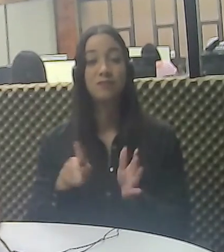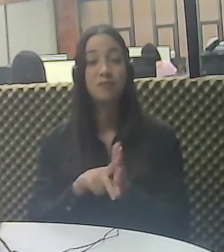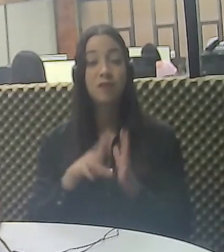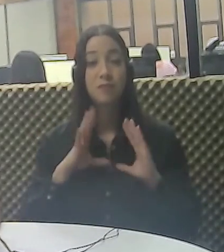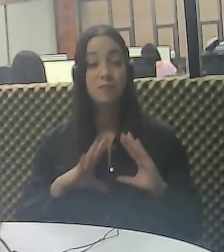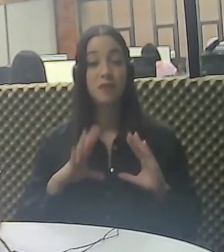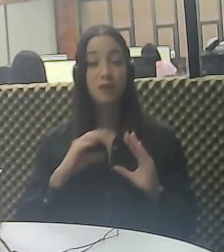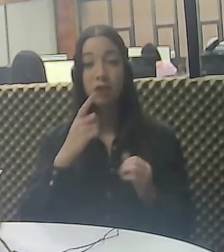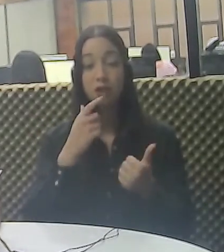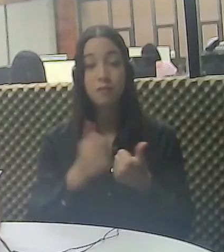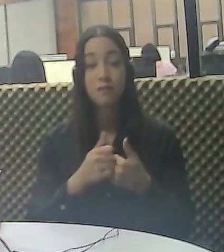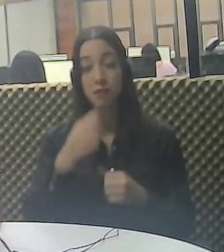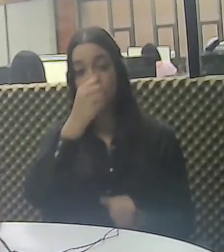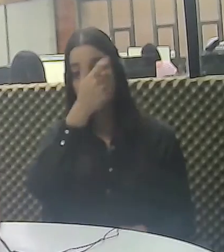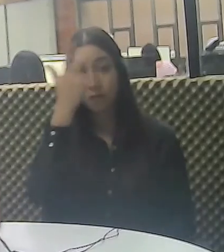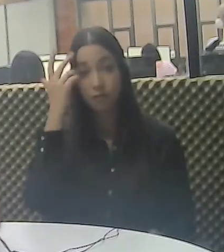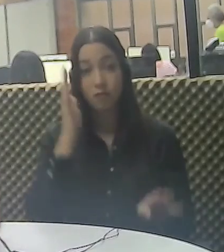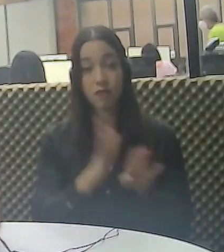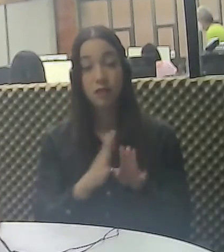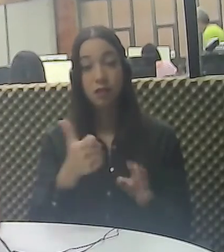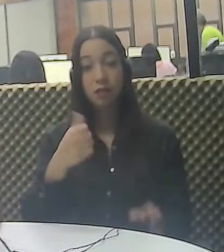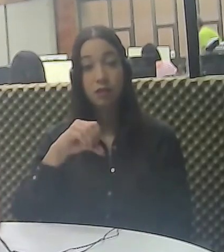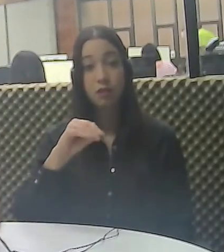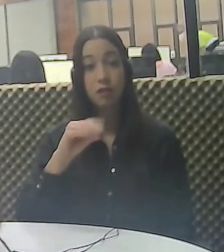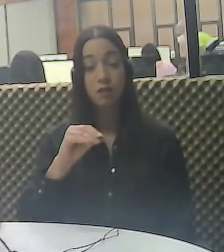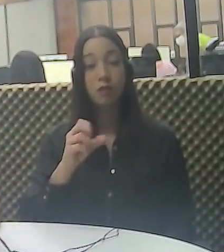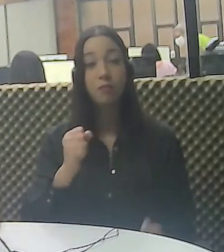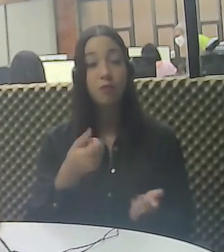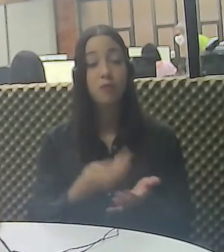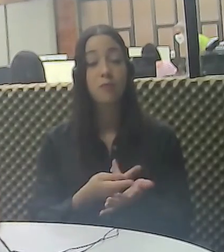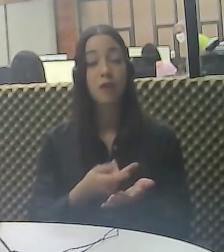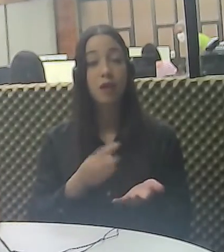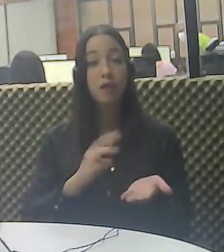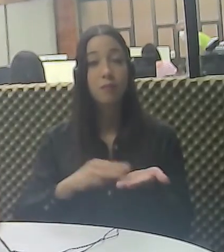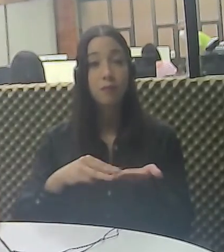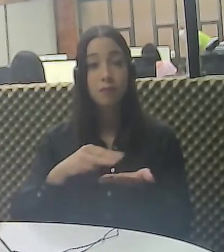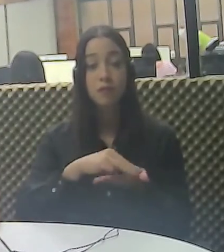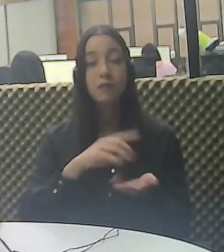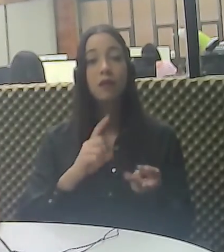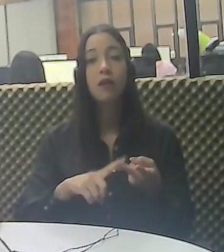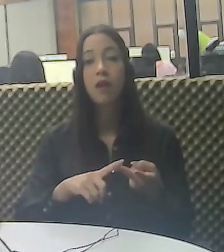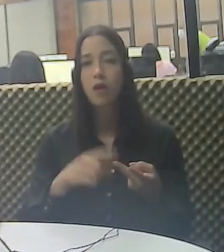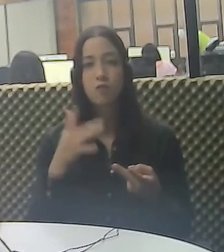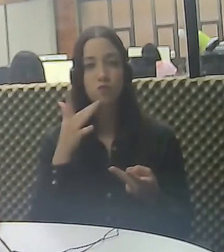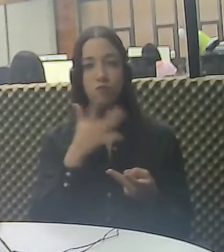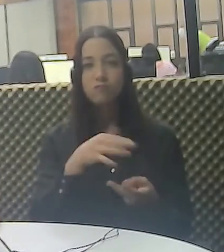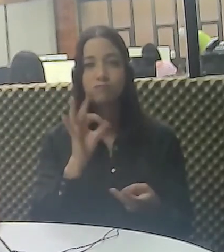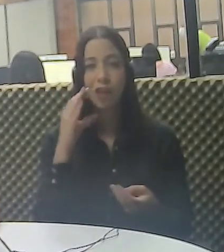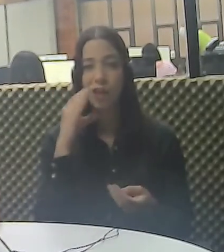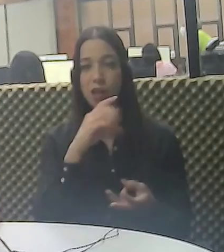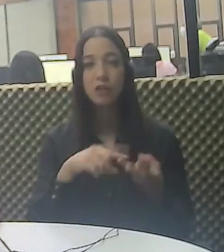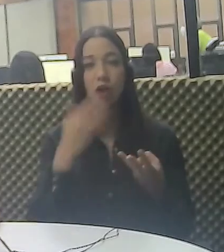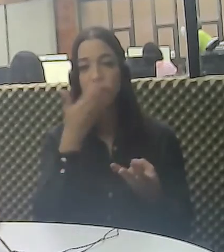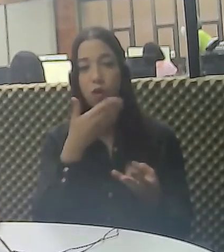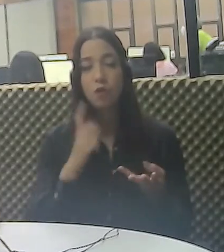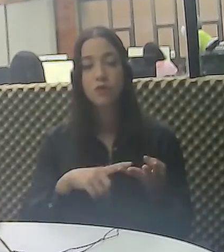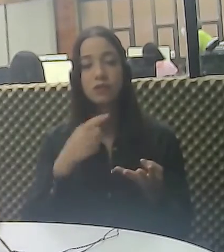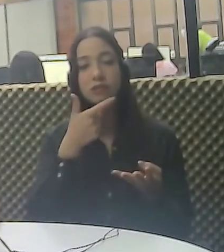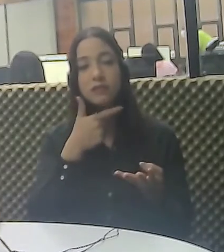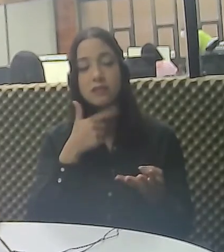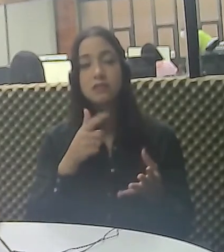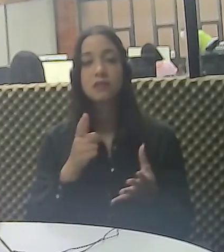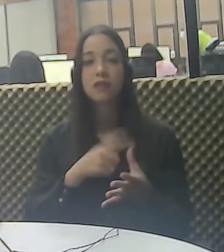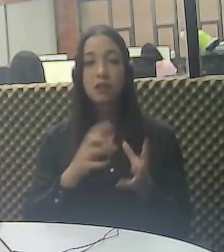até às 7 da noite você pode comprar tapioca pamonha pastel frito na hora ou adquirir doces ovos